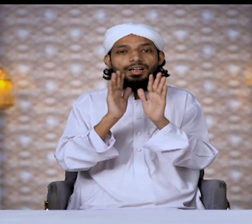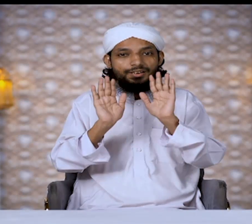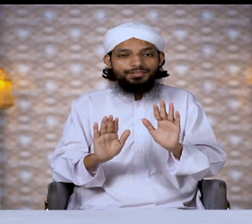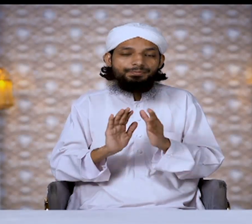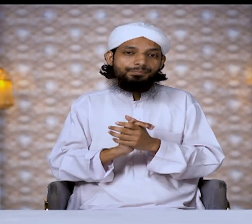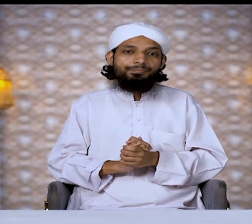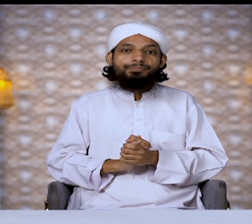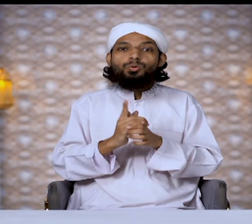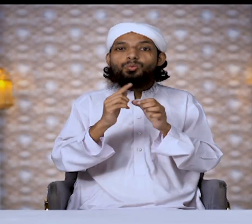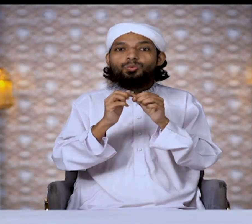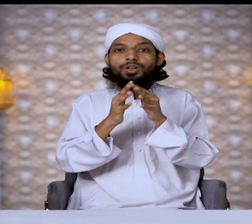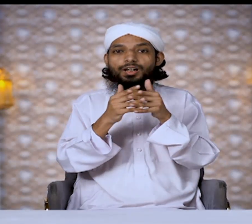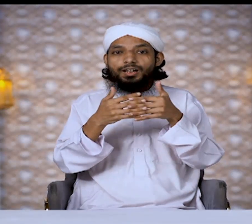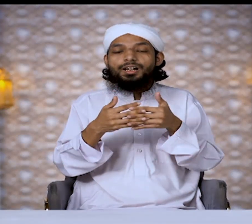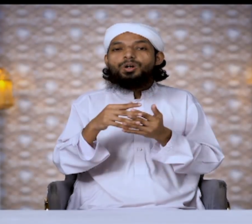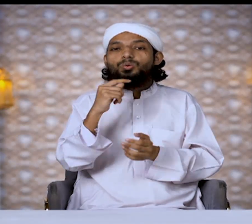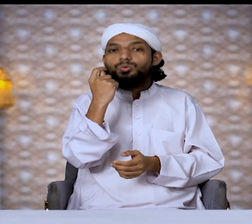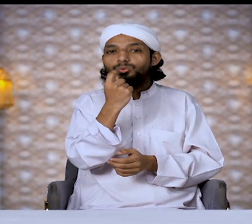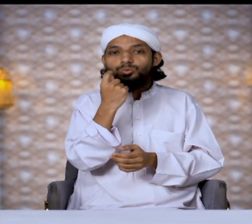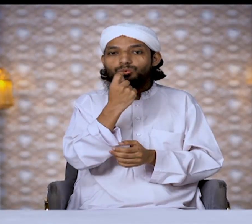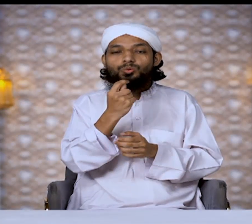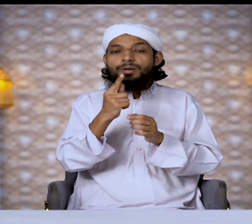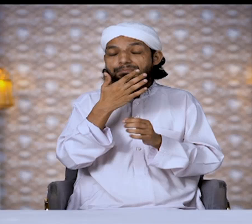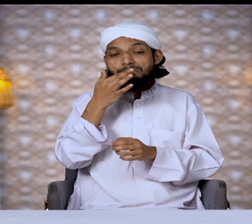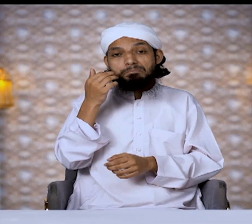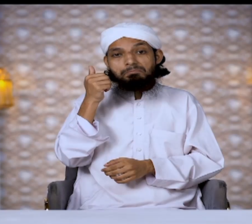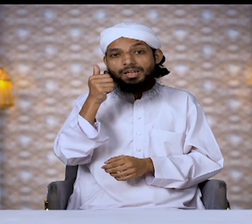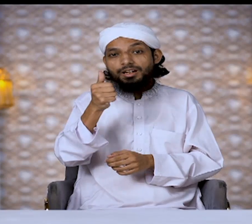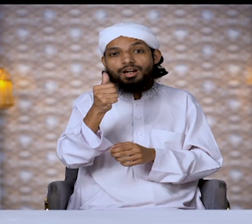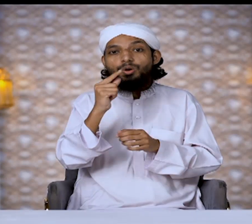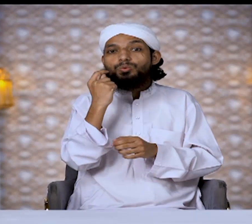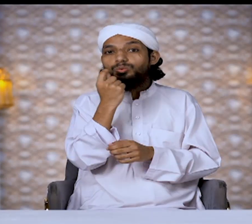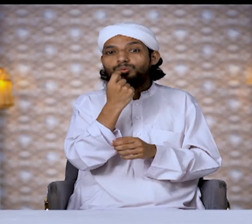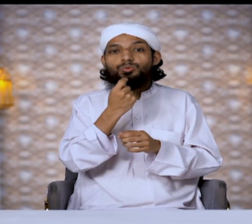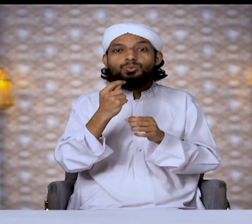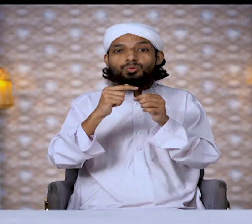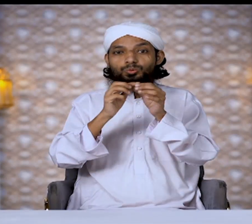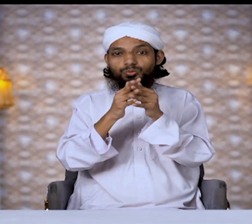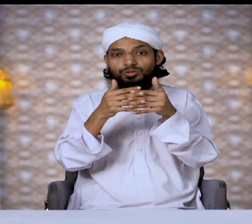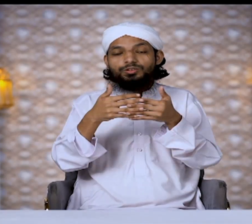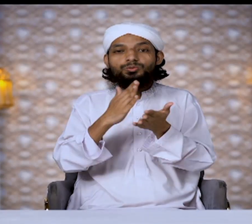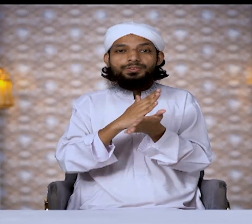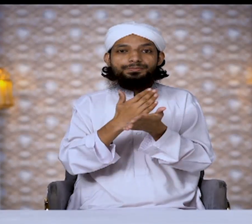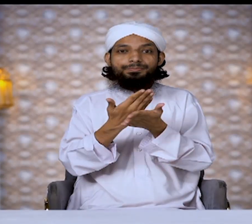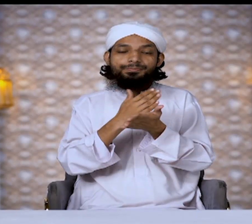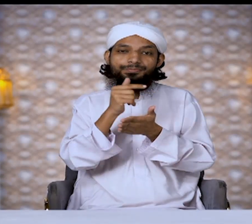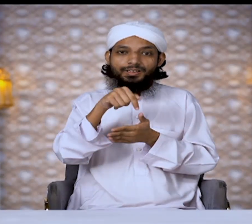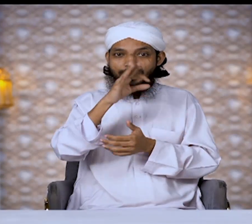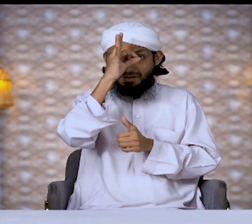ہونا ضروری ہے۔ الحمدللہ قرآن کریم کے مروجہ تمام اردو تراجم میں سب سے بہترین اردو